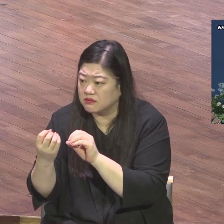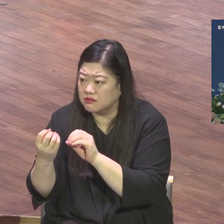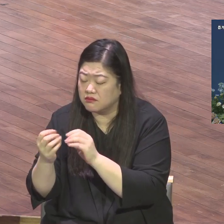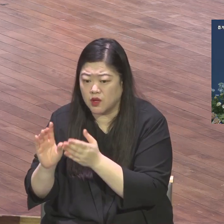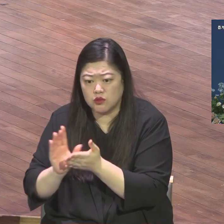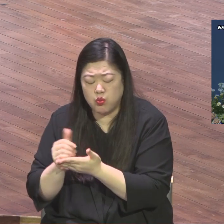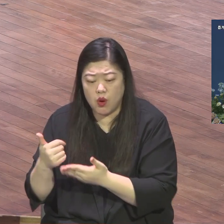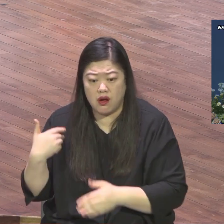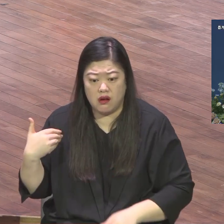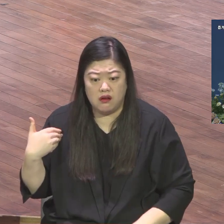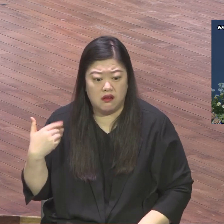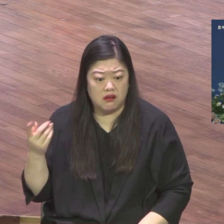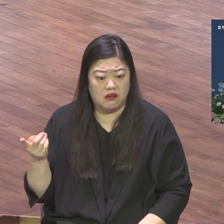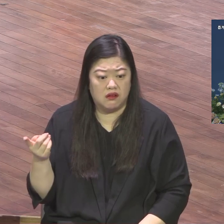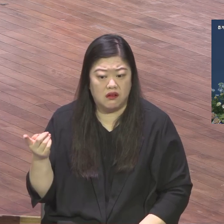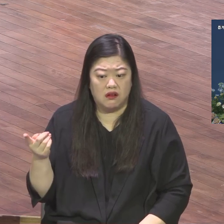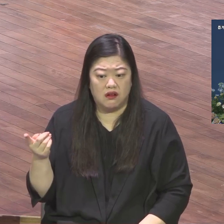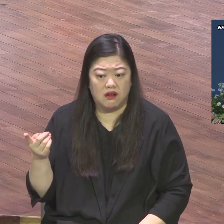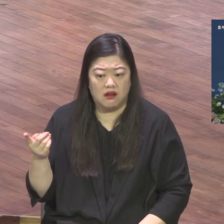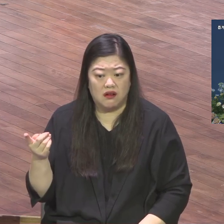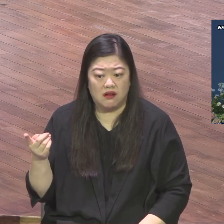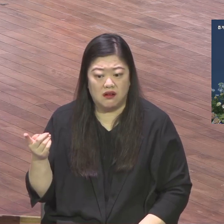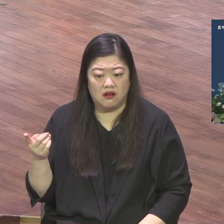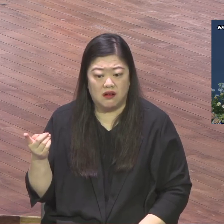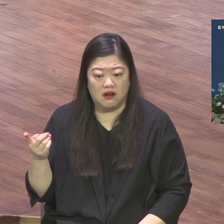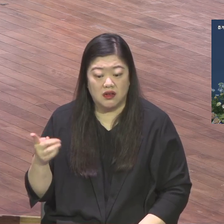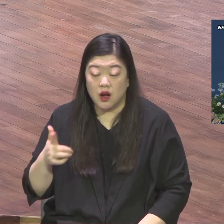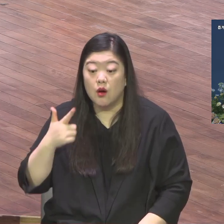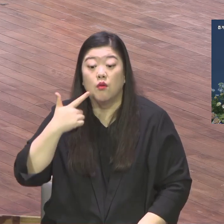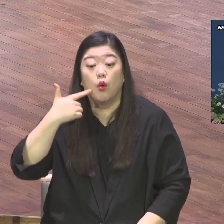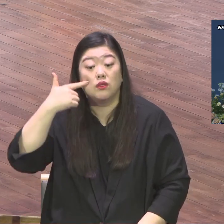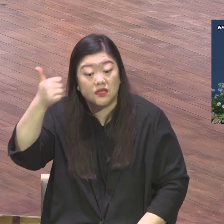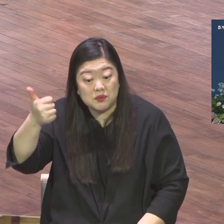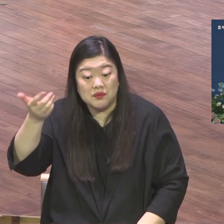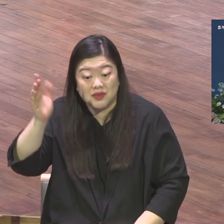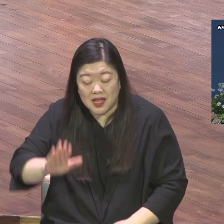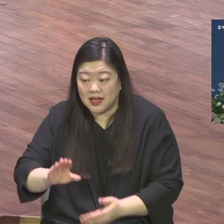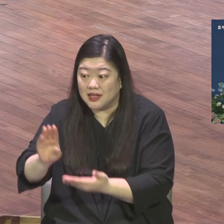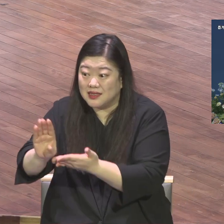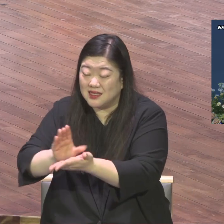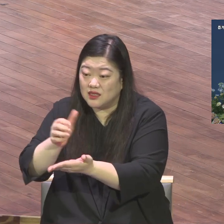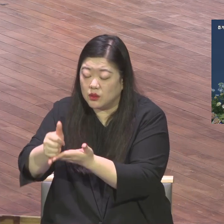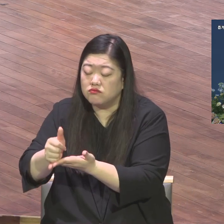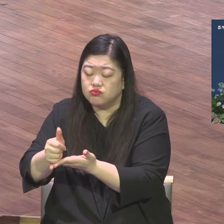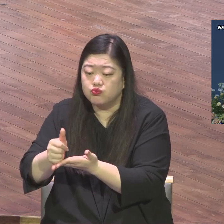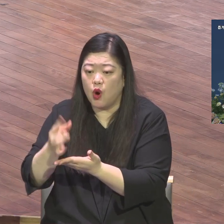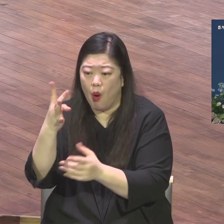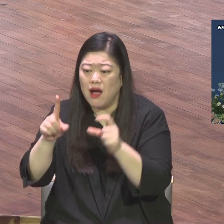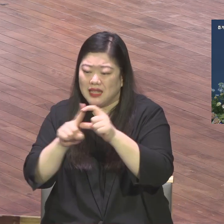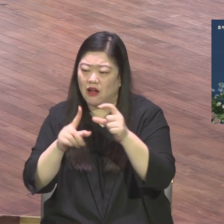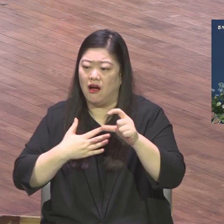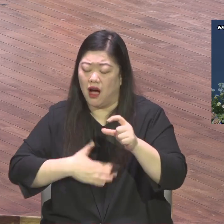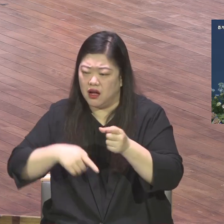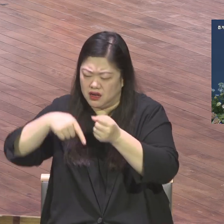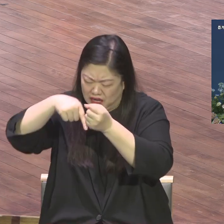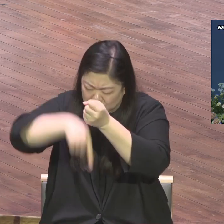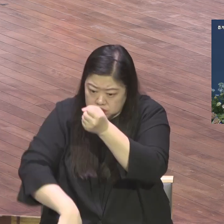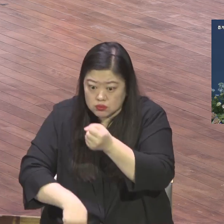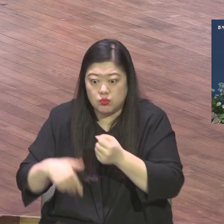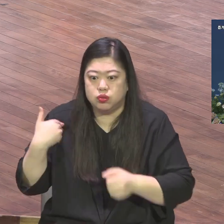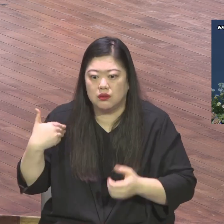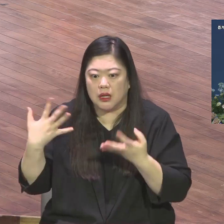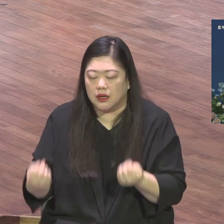당시에 종교인들이 처음 들어보는 겁니다. 예수가 그리스도다. 너희들이 십자에 못 박아 죽였던 그